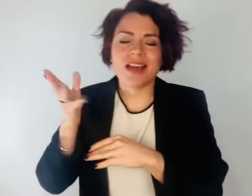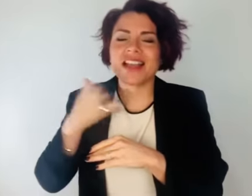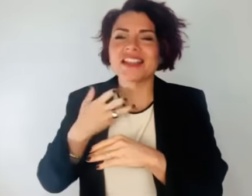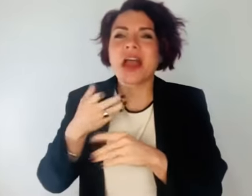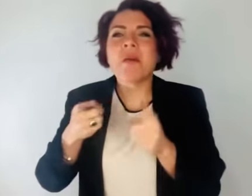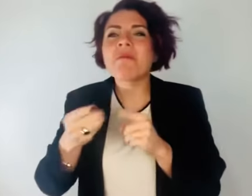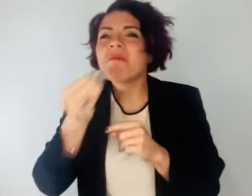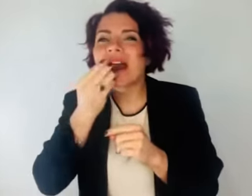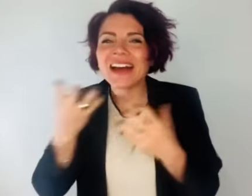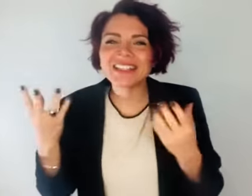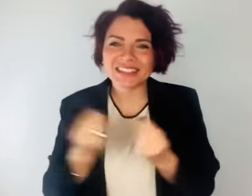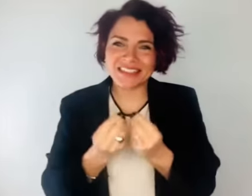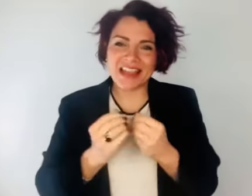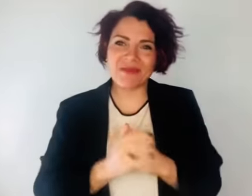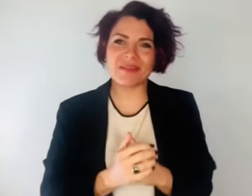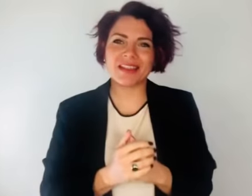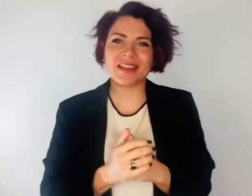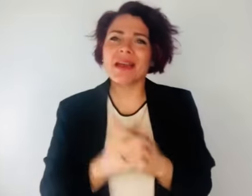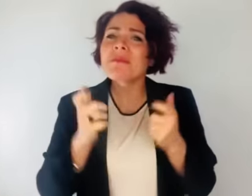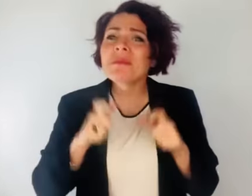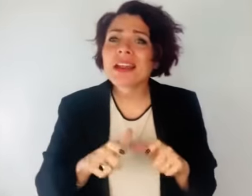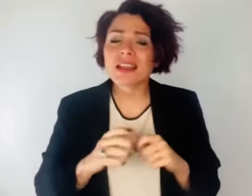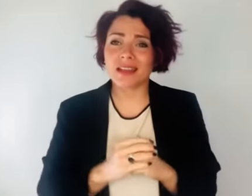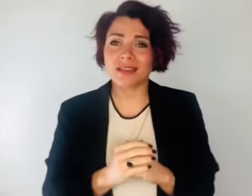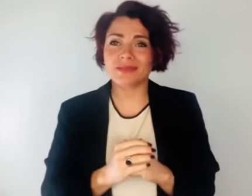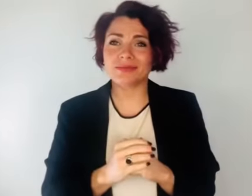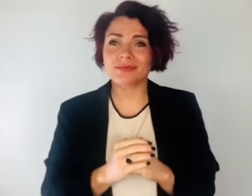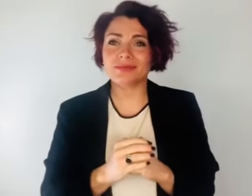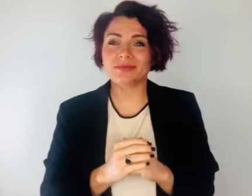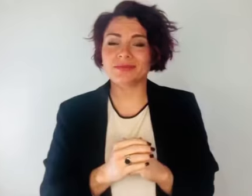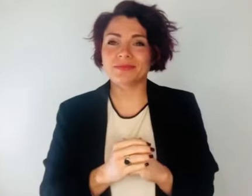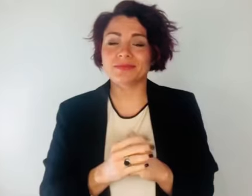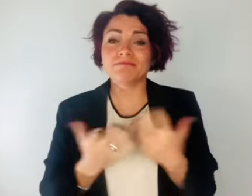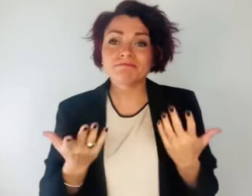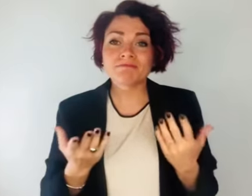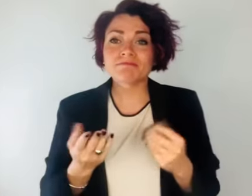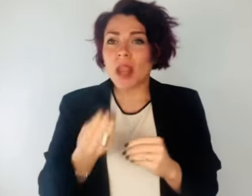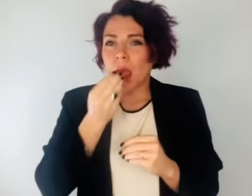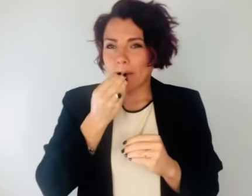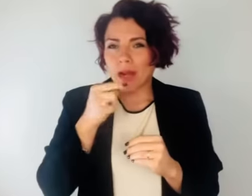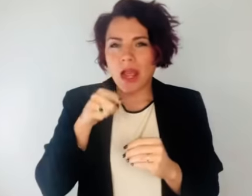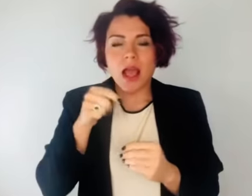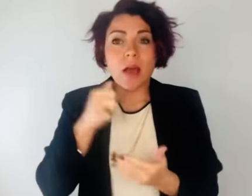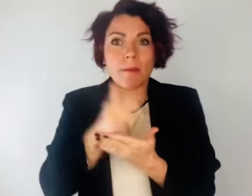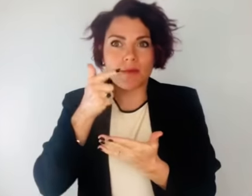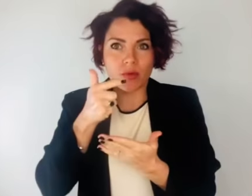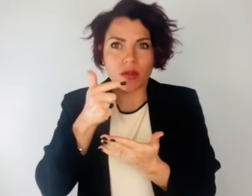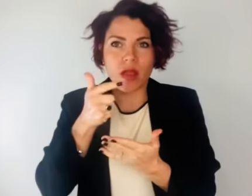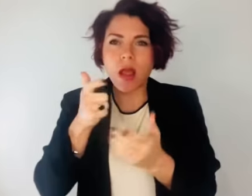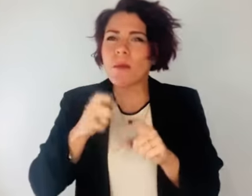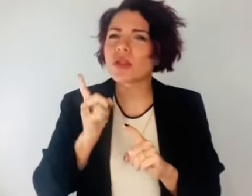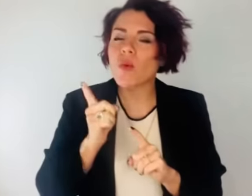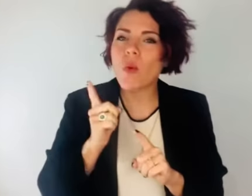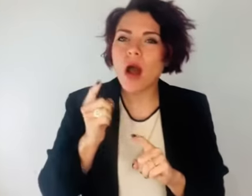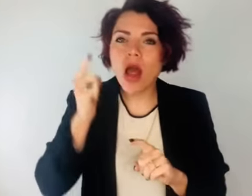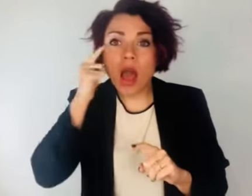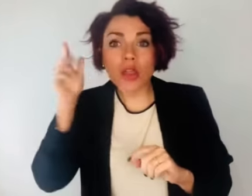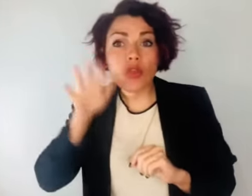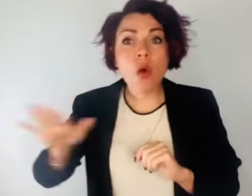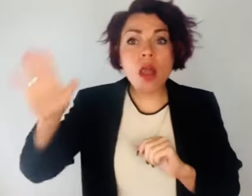ma un pranzo perché perché il pranzo è importante questo fatto del pranzo in